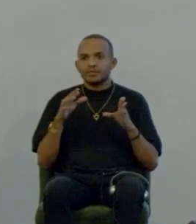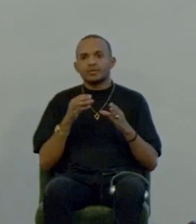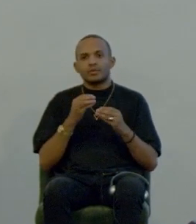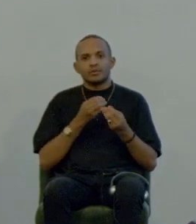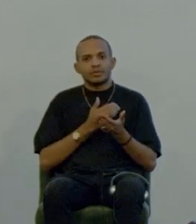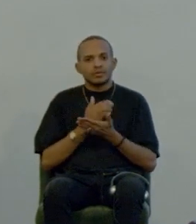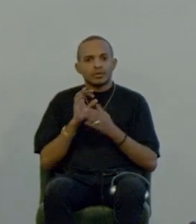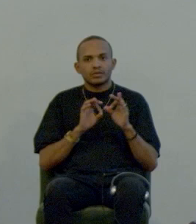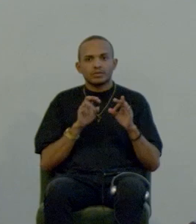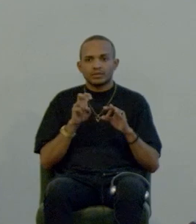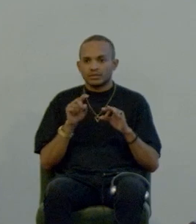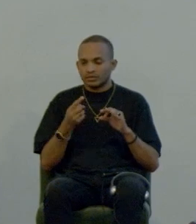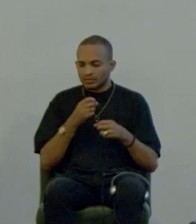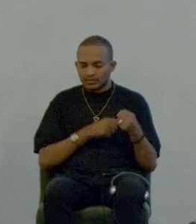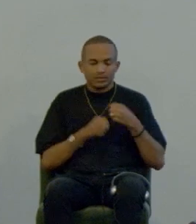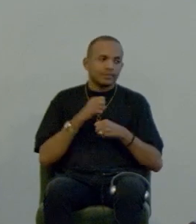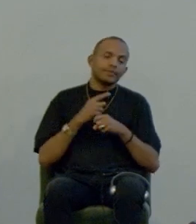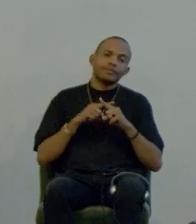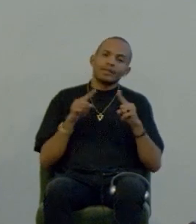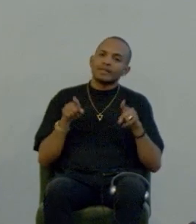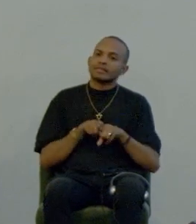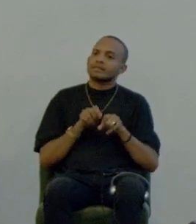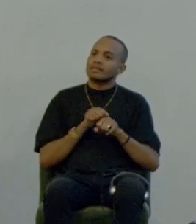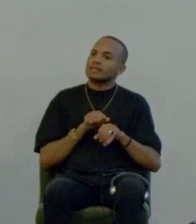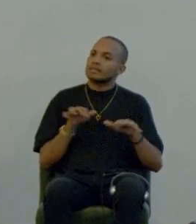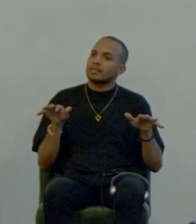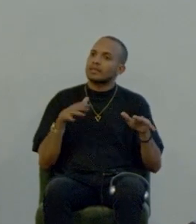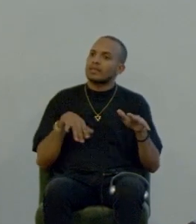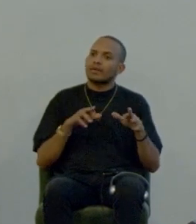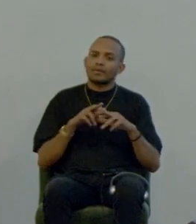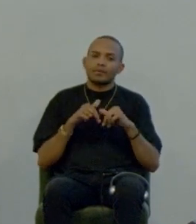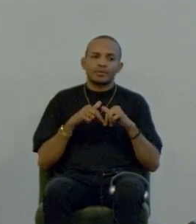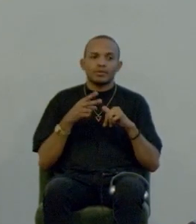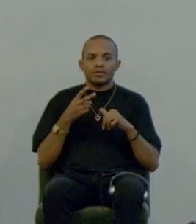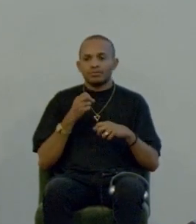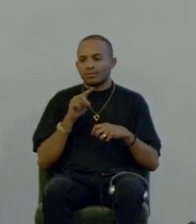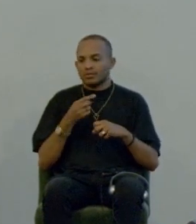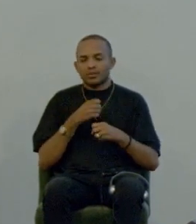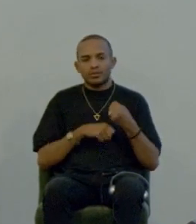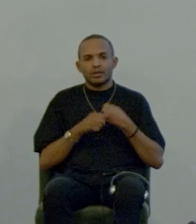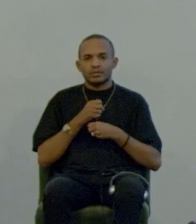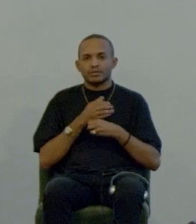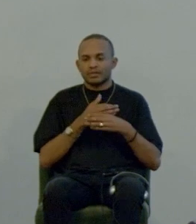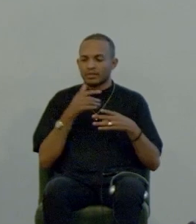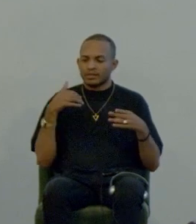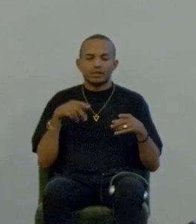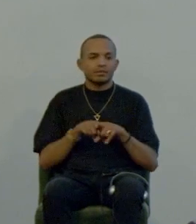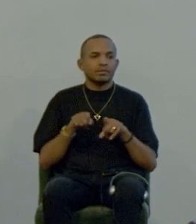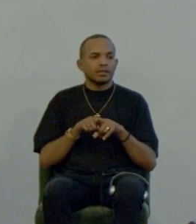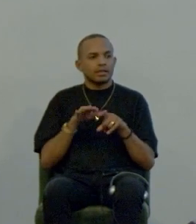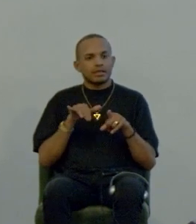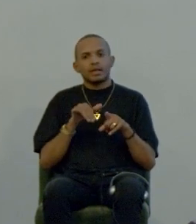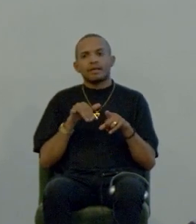formar há mais ou menos 5 mil anos também, mas que ficam mais disseminados a partir de uns 2.000 anos atrás, 2.500 anos atrás. Em arqueologia,